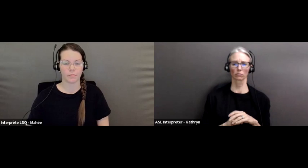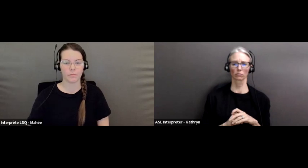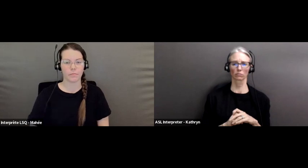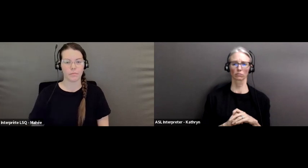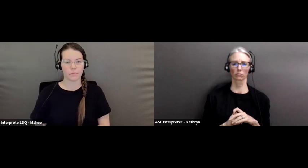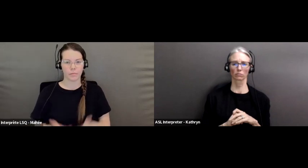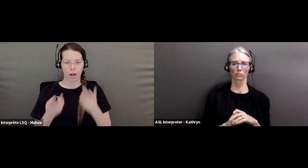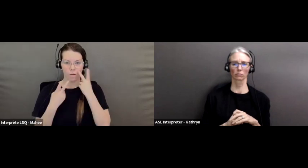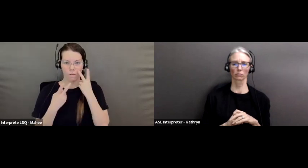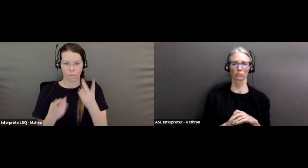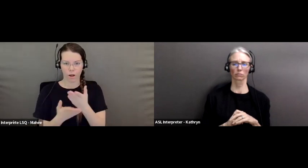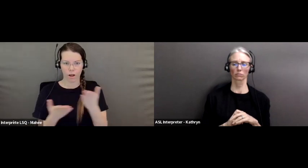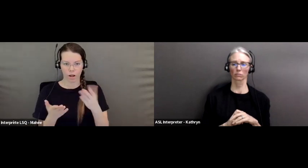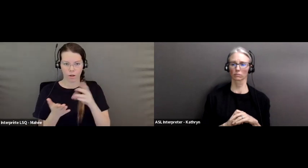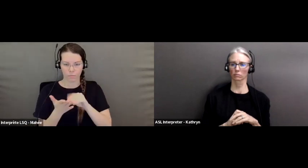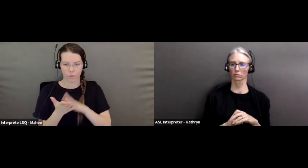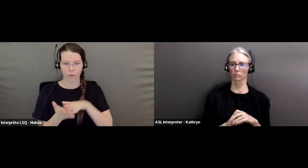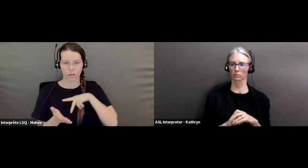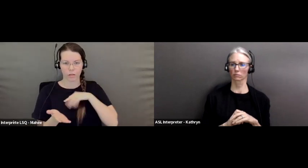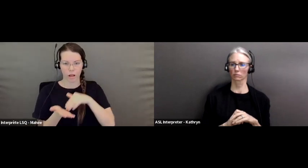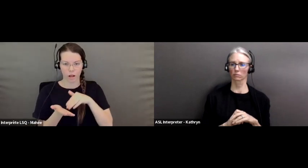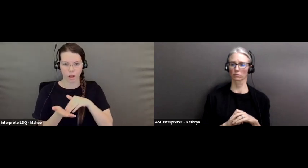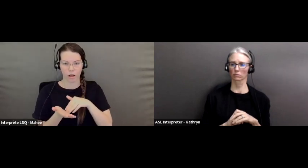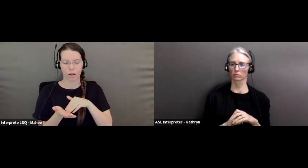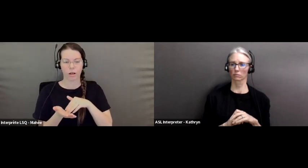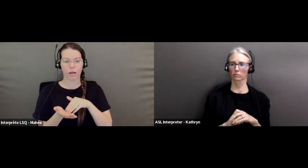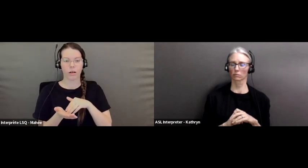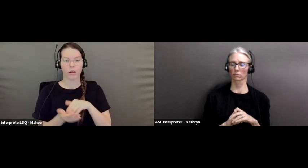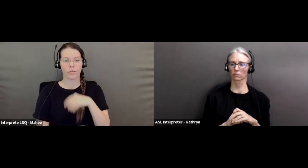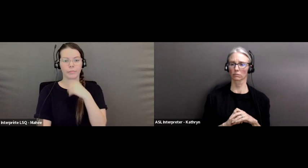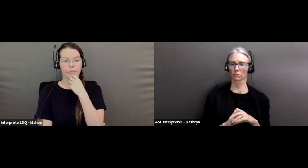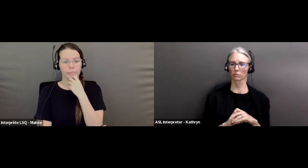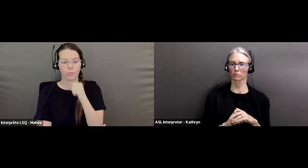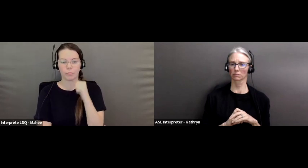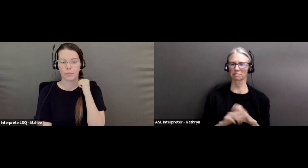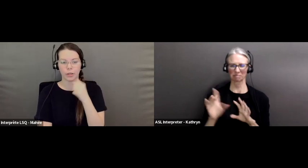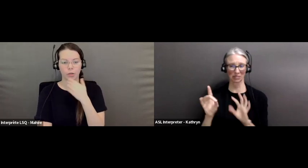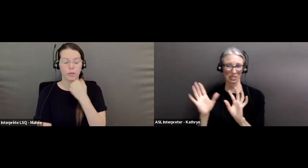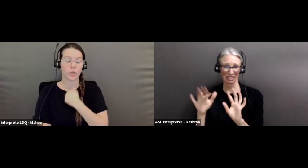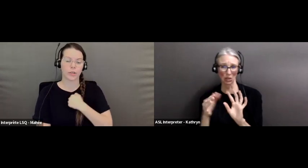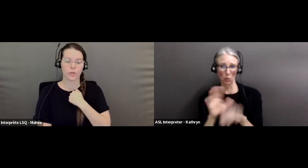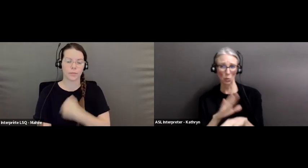Vous le voyez, mais vous voyez avec mes notes, c'est ça? Oui, on voit encore avec les notes. Désolée.